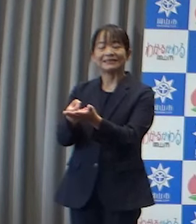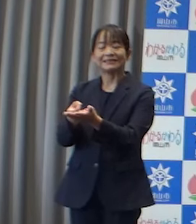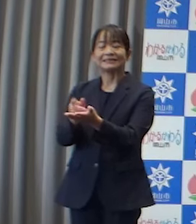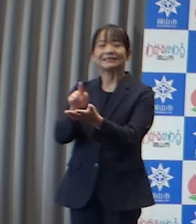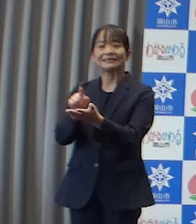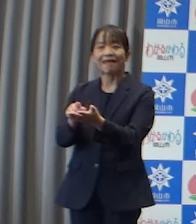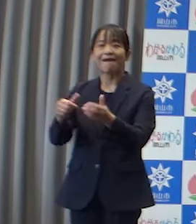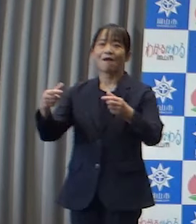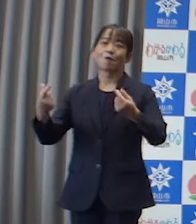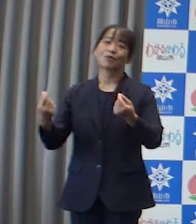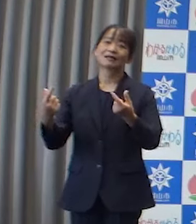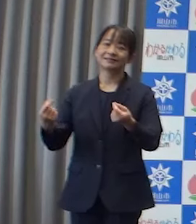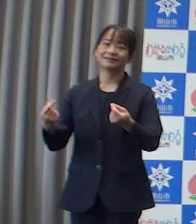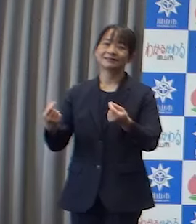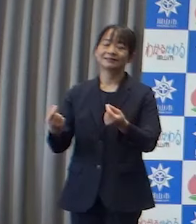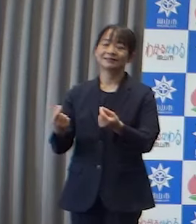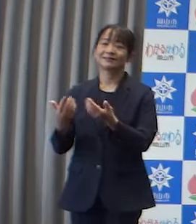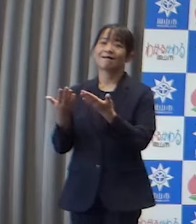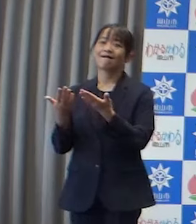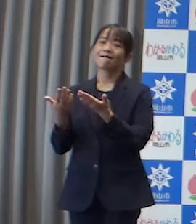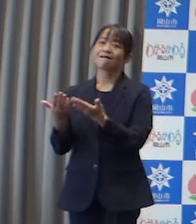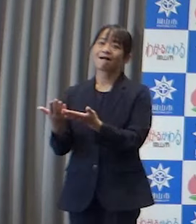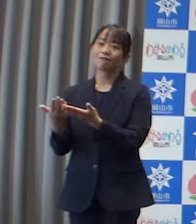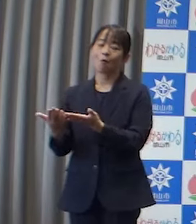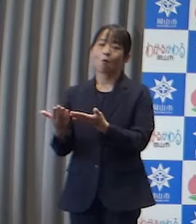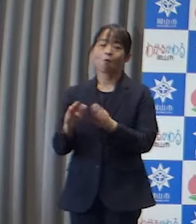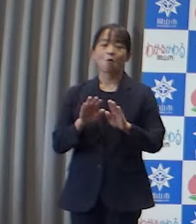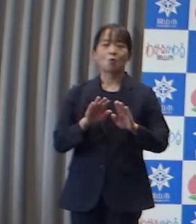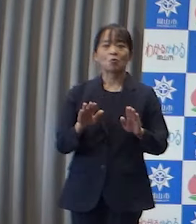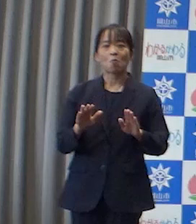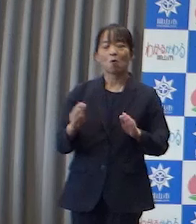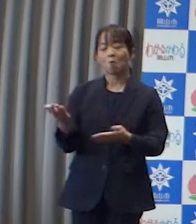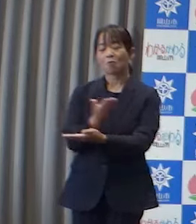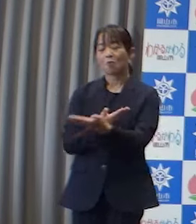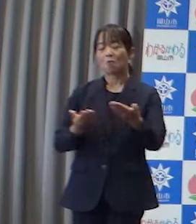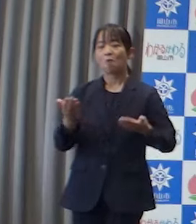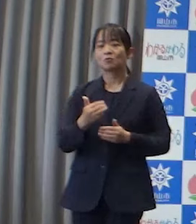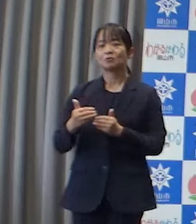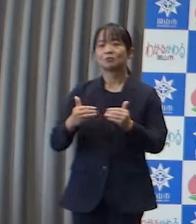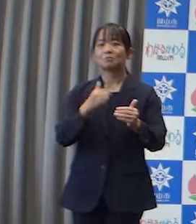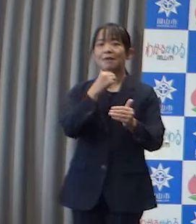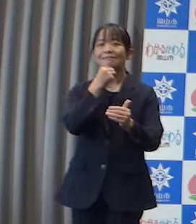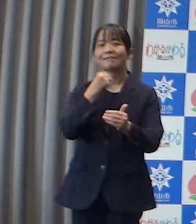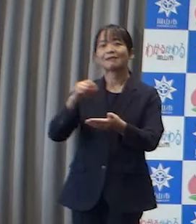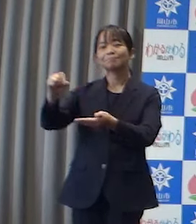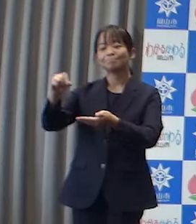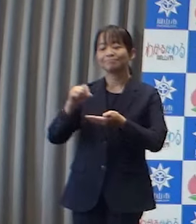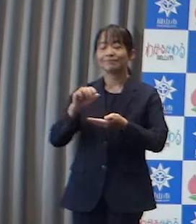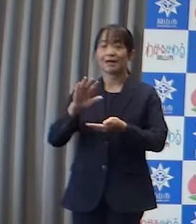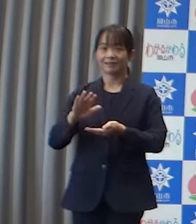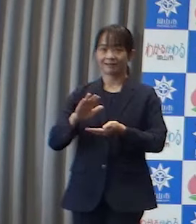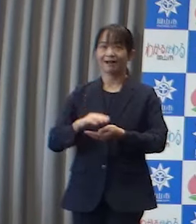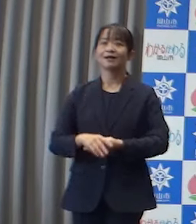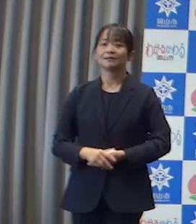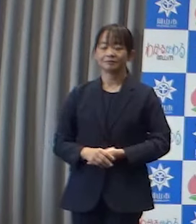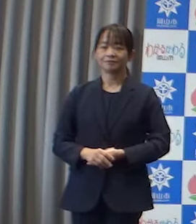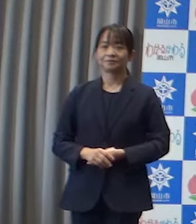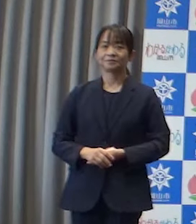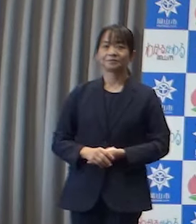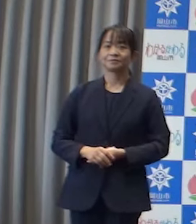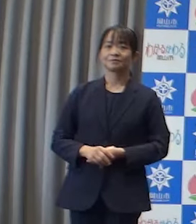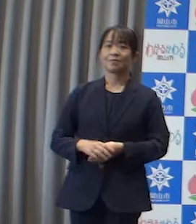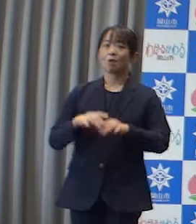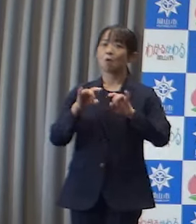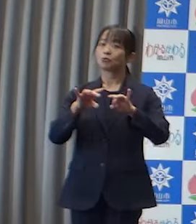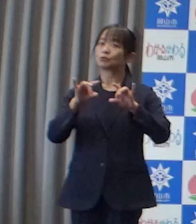学校との交流などを進めたいとのことがありました。オーストラリアのメルボルンからはアジア太平洋地